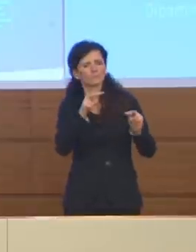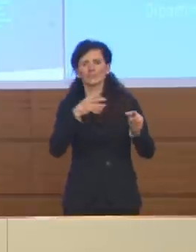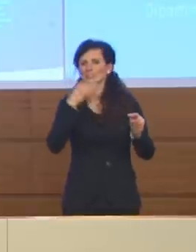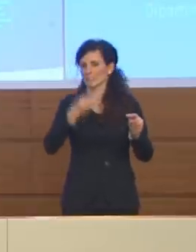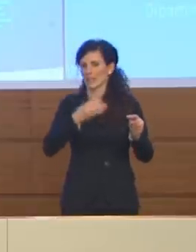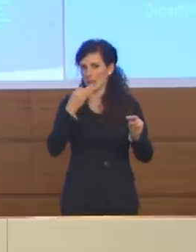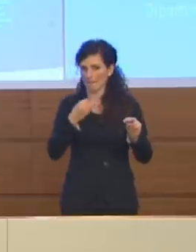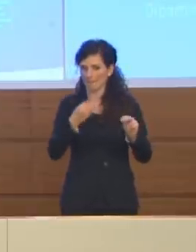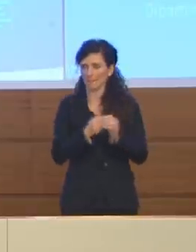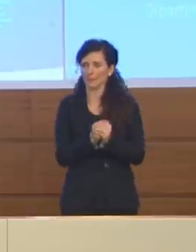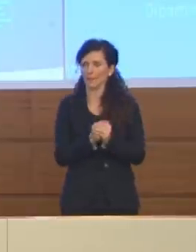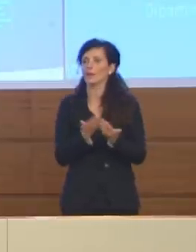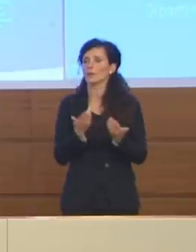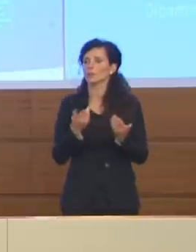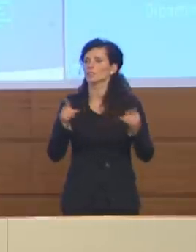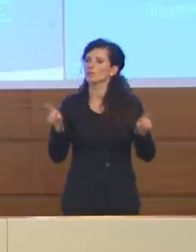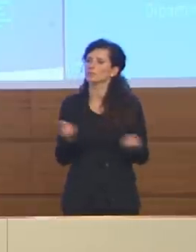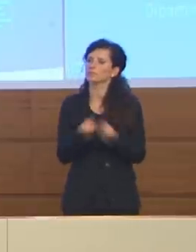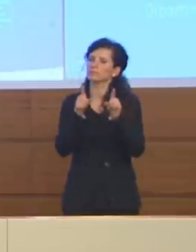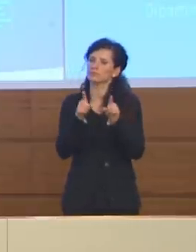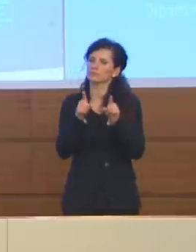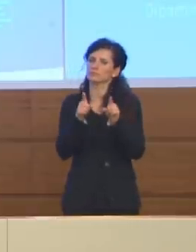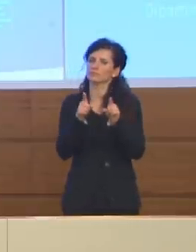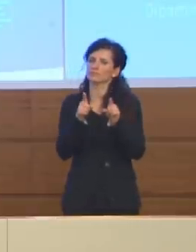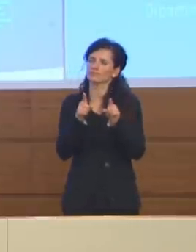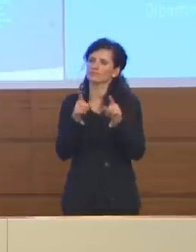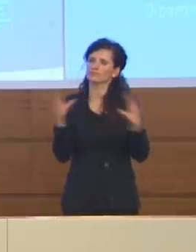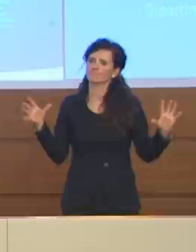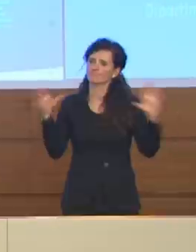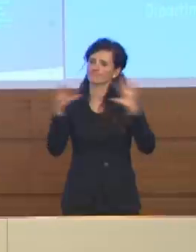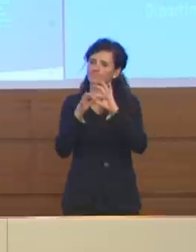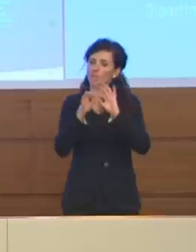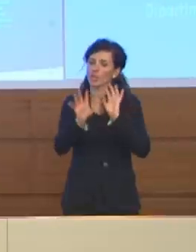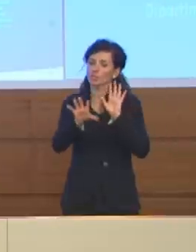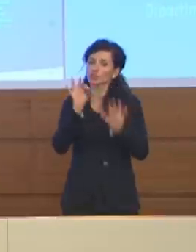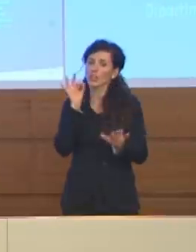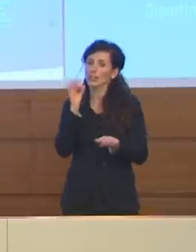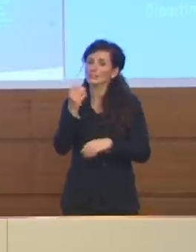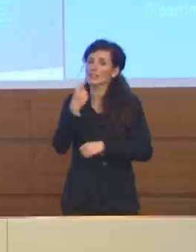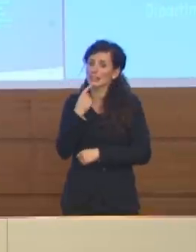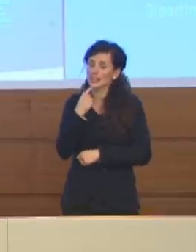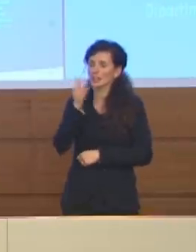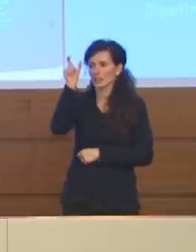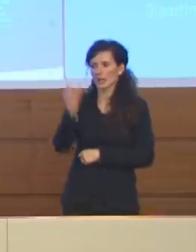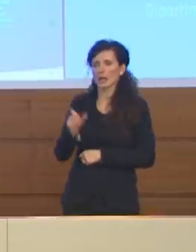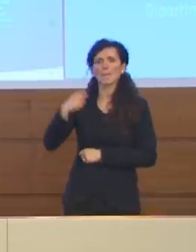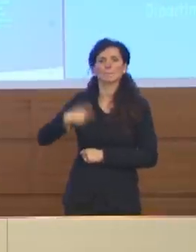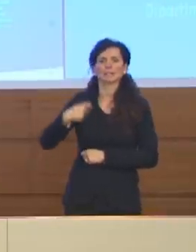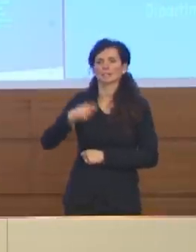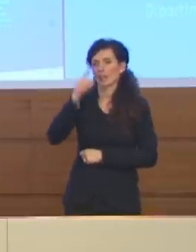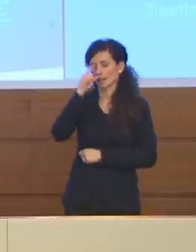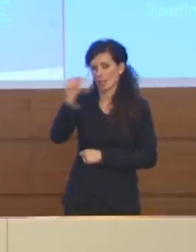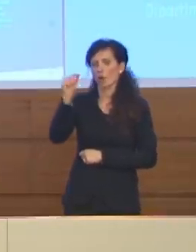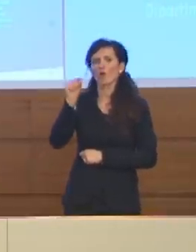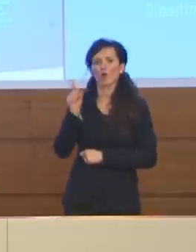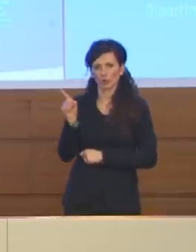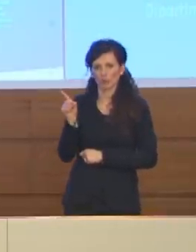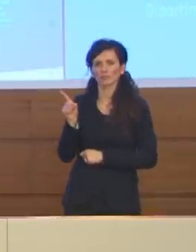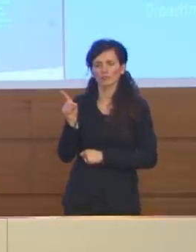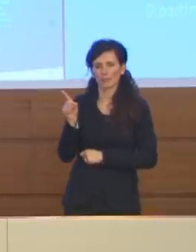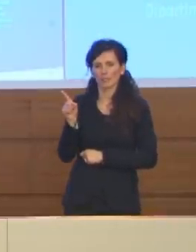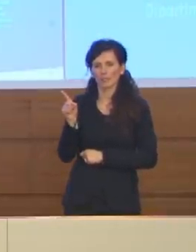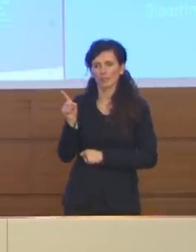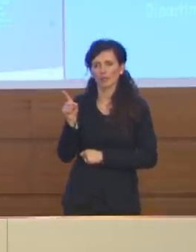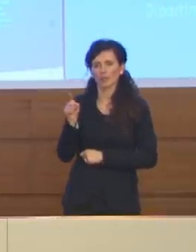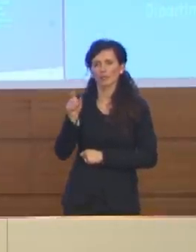credo anche evidenzia dalle scelte che il presidente conte verrà a presentare